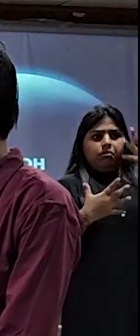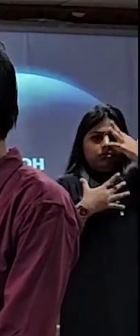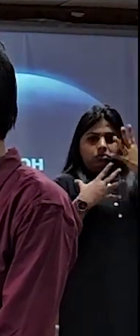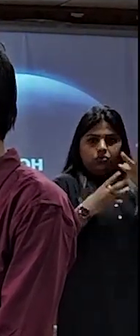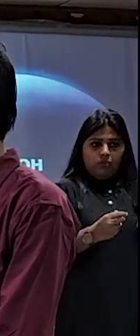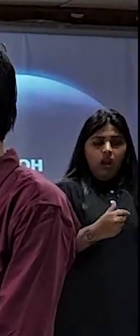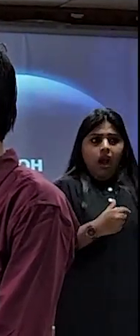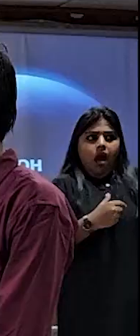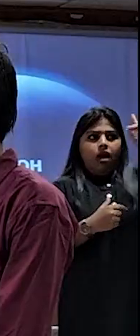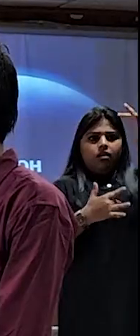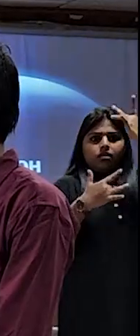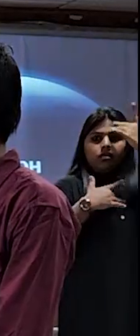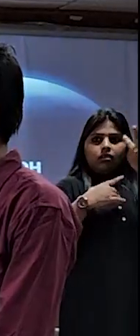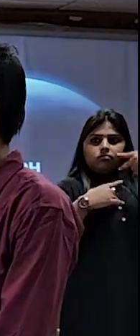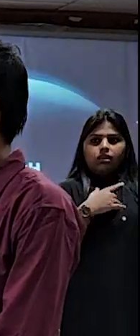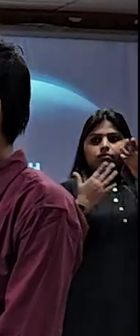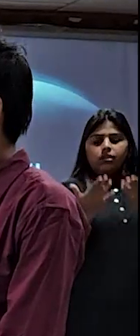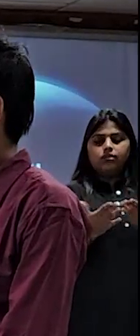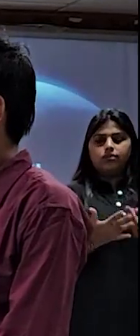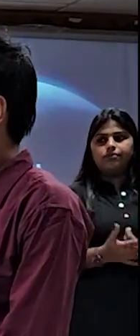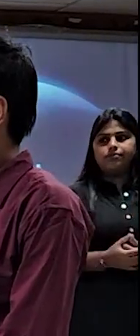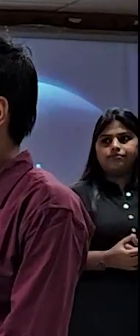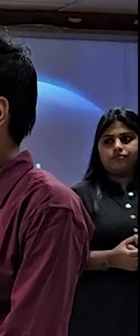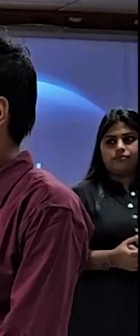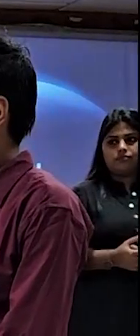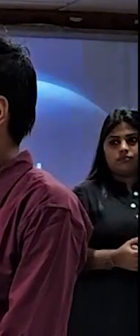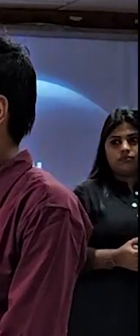इसका बुखार फिर से वापस आ गया।